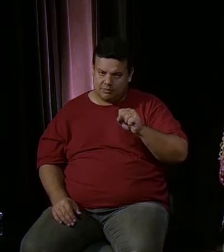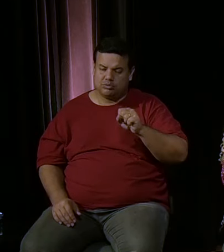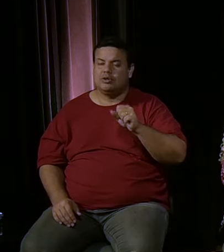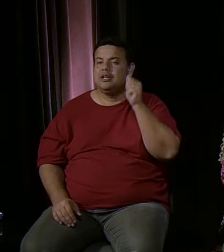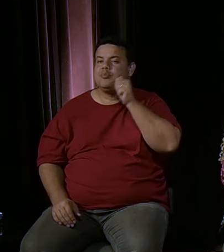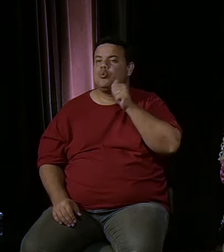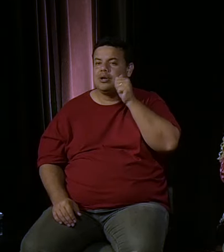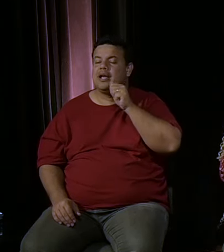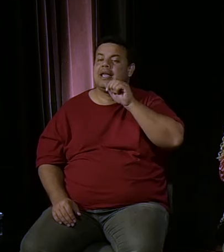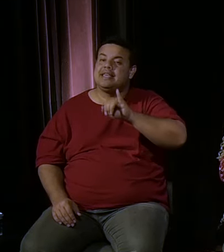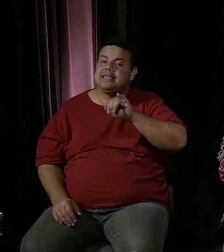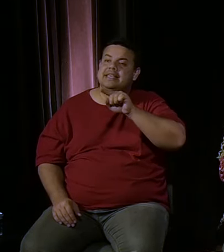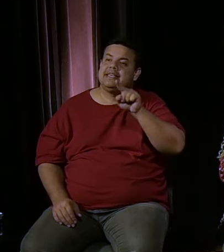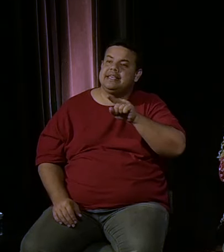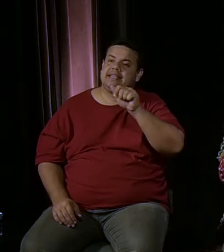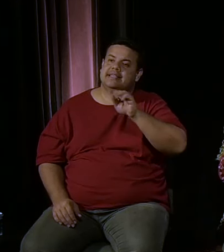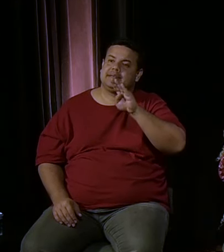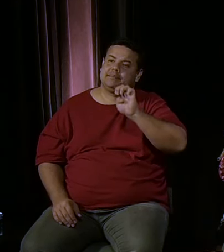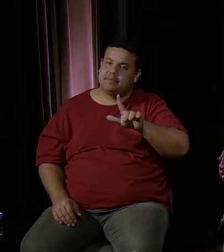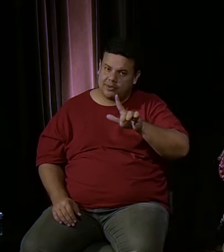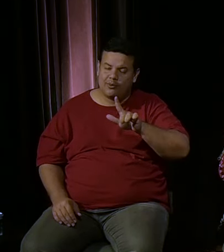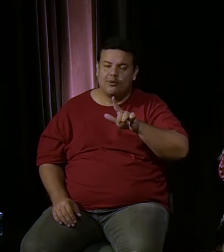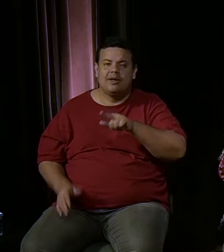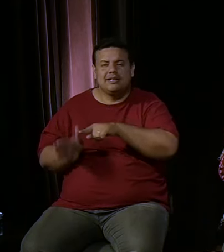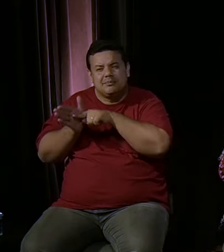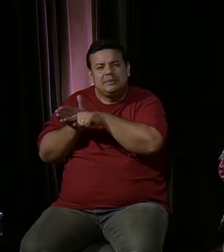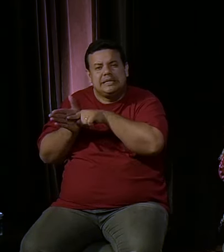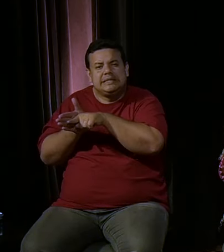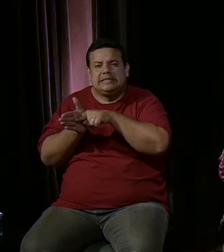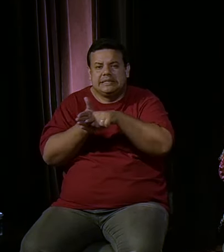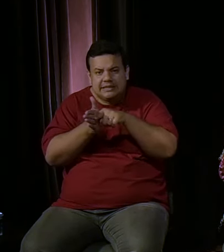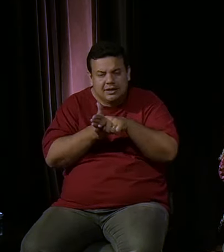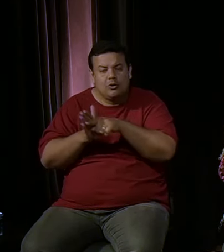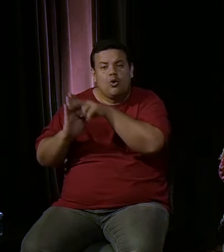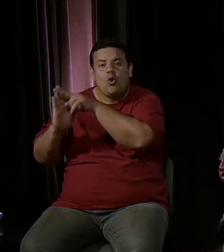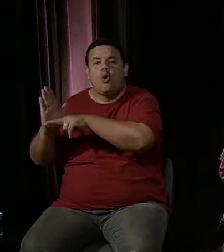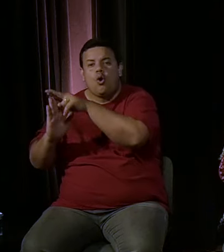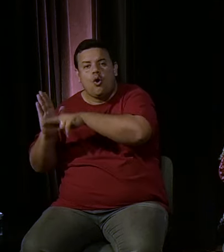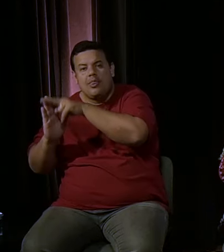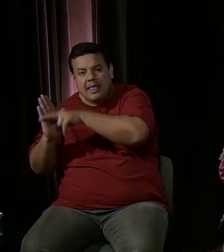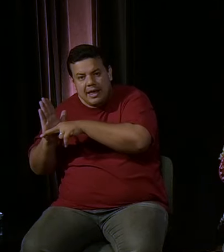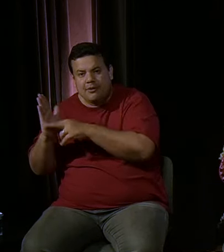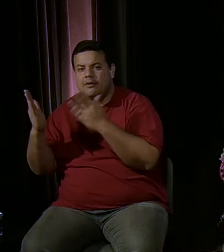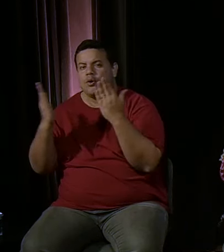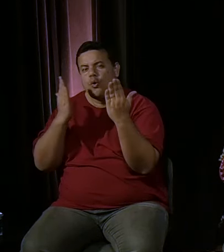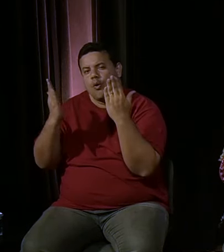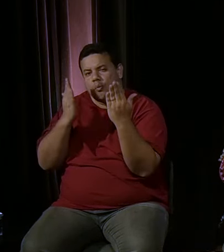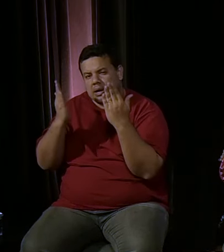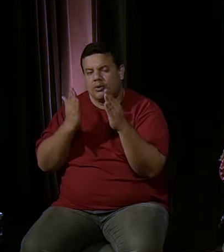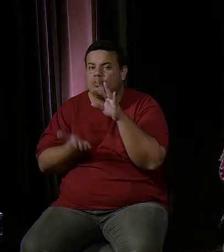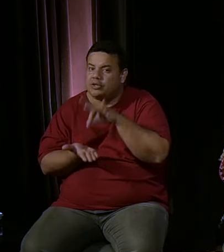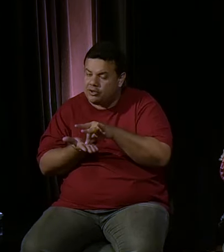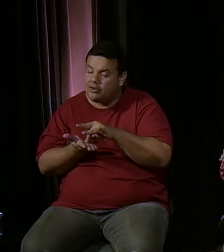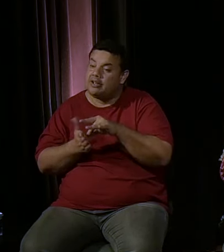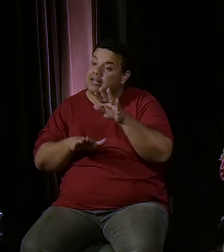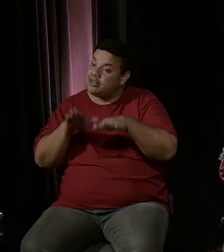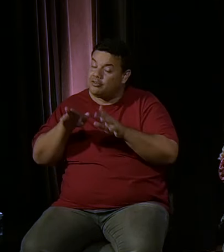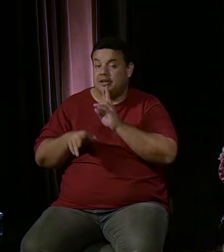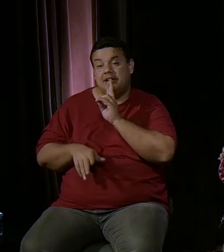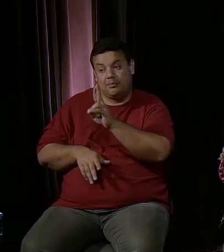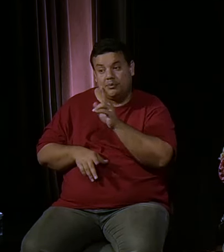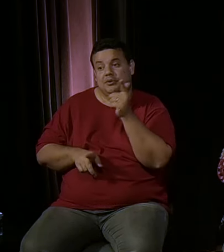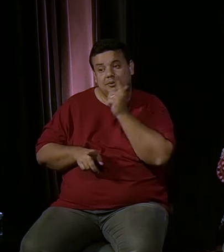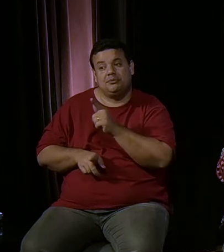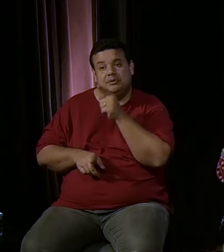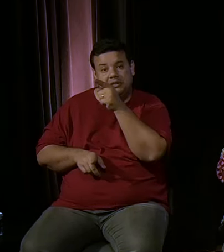essa comparação. Então, essa pesquisa da Isabel provavelmente também vai trazer várias perguntas e talvez responder nossas questões em relação